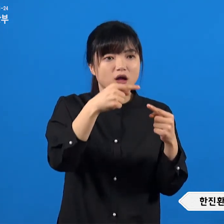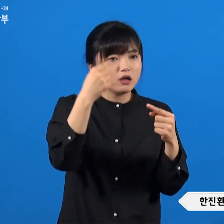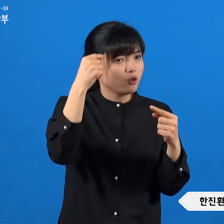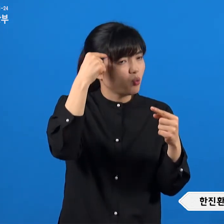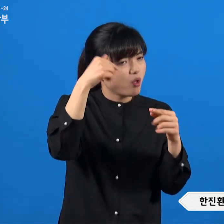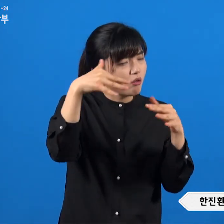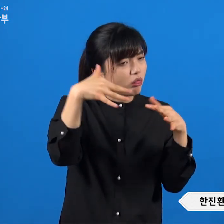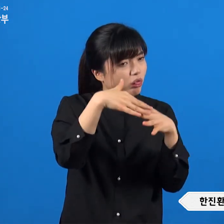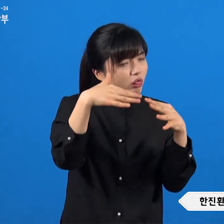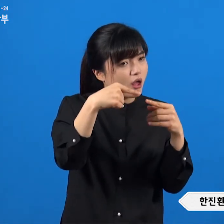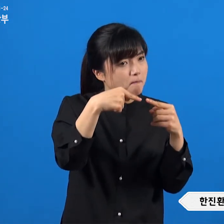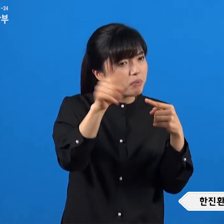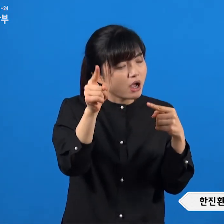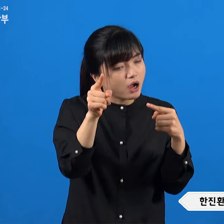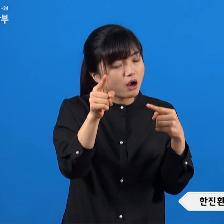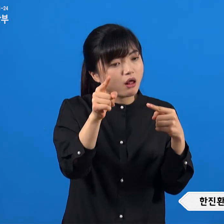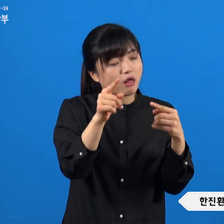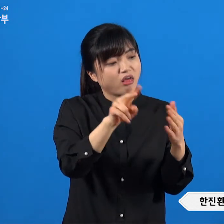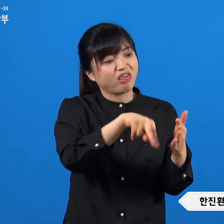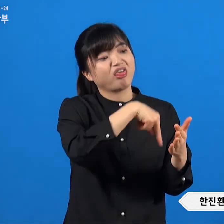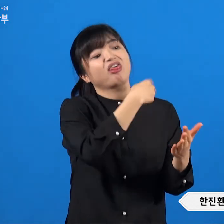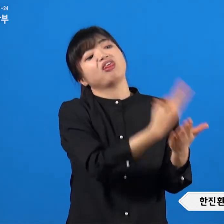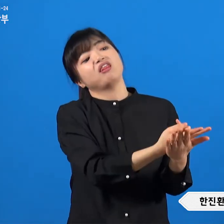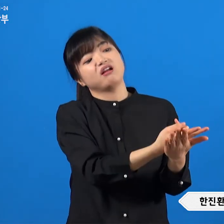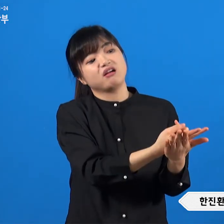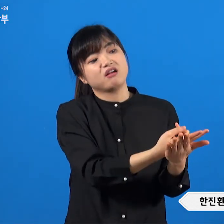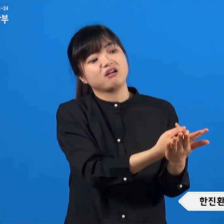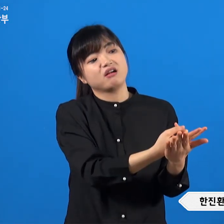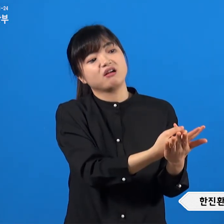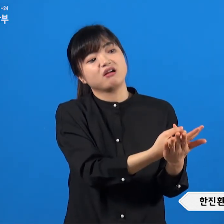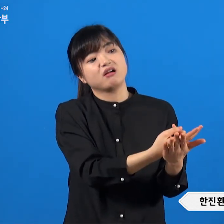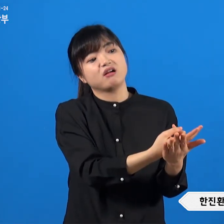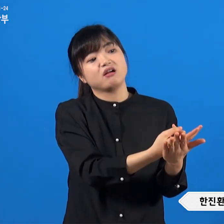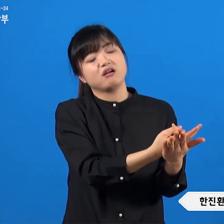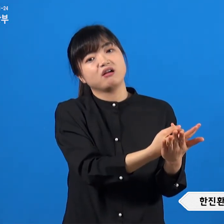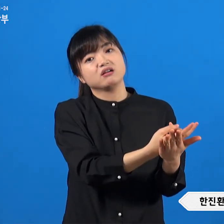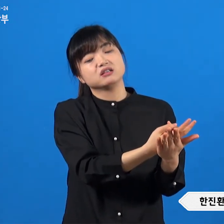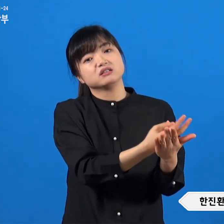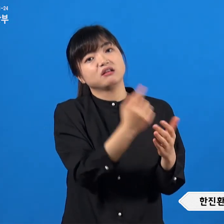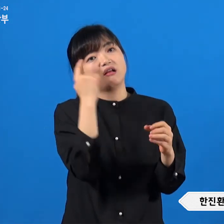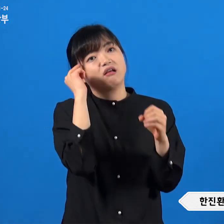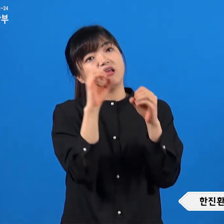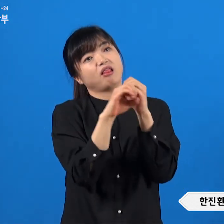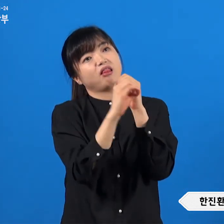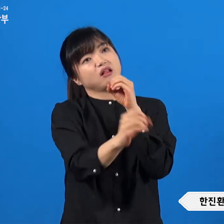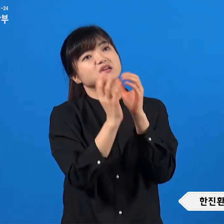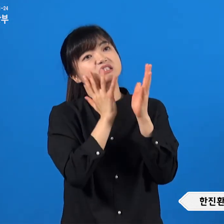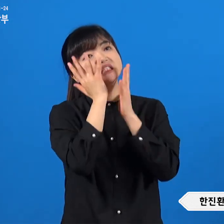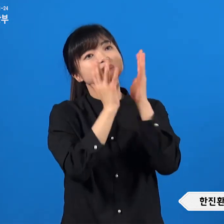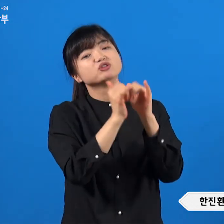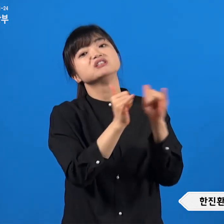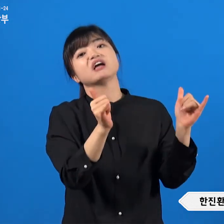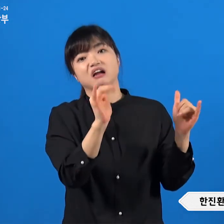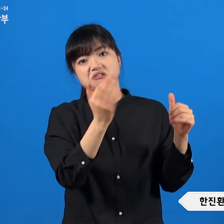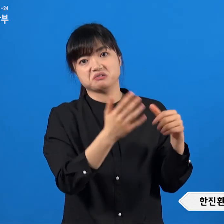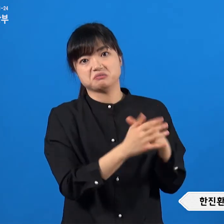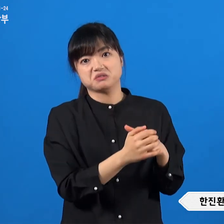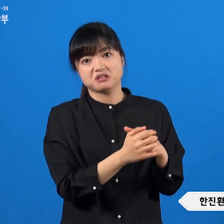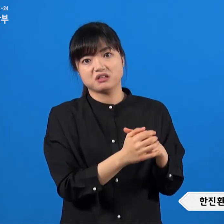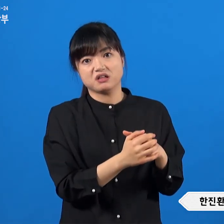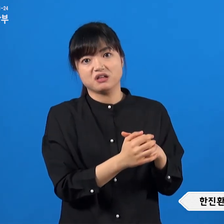1년이 넘도록 회복을 못하고 의식불명 상태로 식물인간이 되어서 누워 있습니다. 그